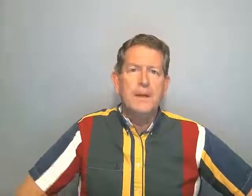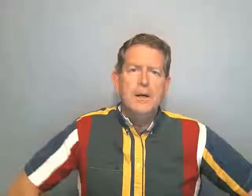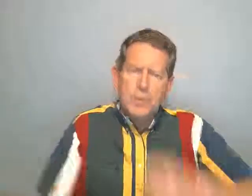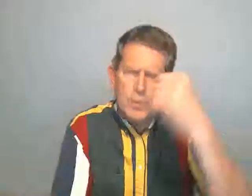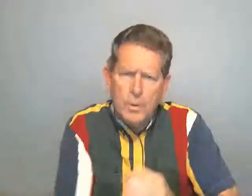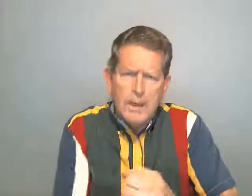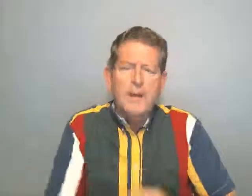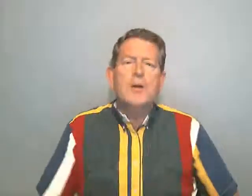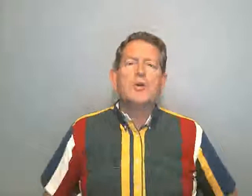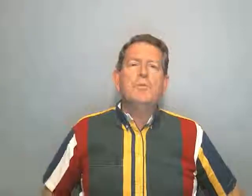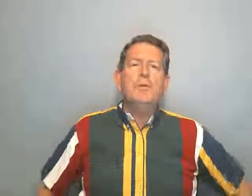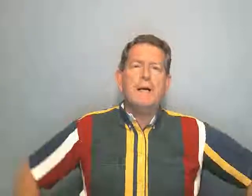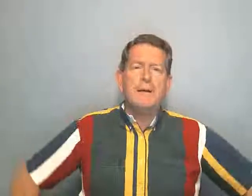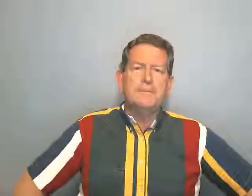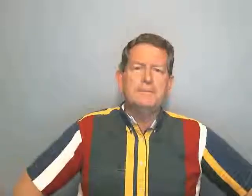Je dois, je pourrais.